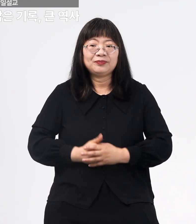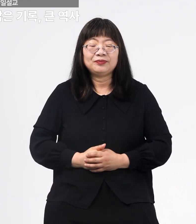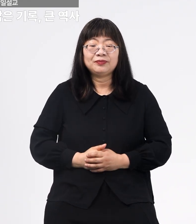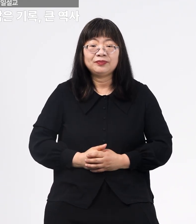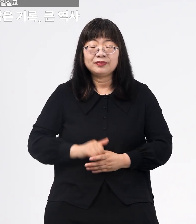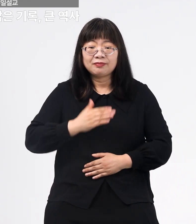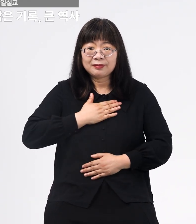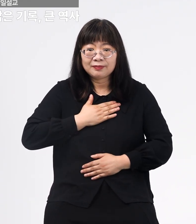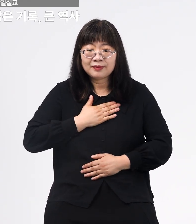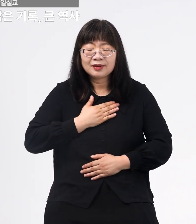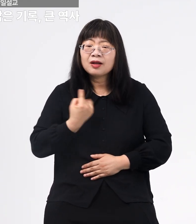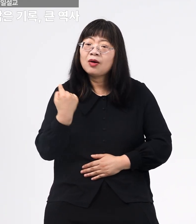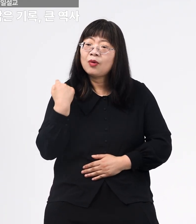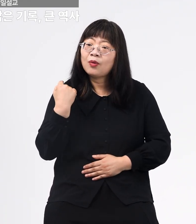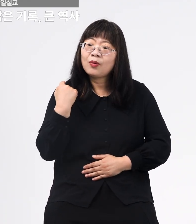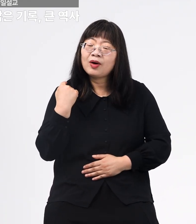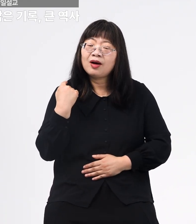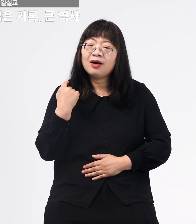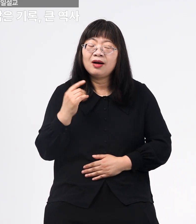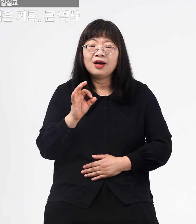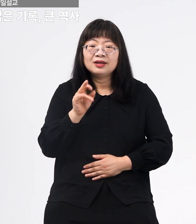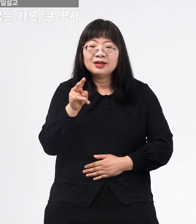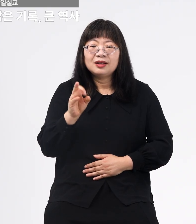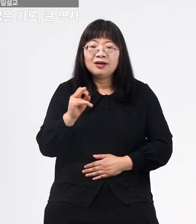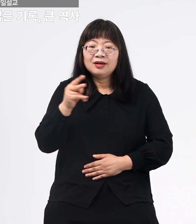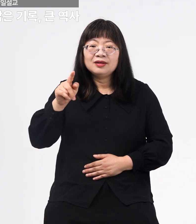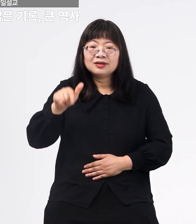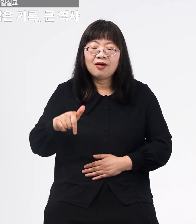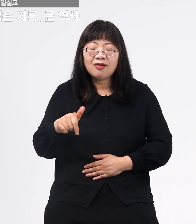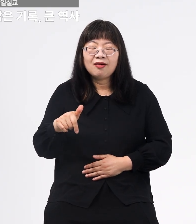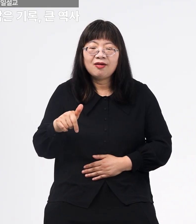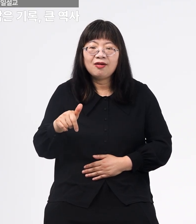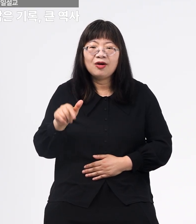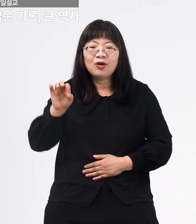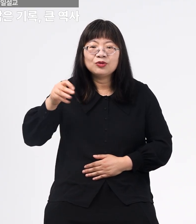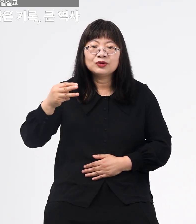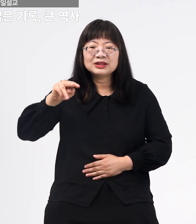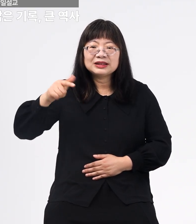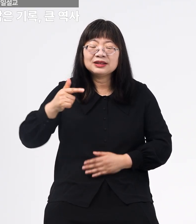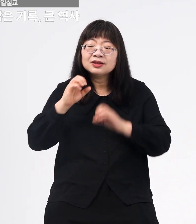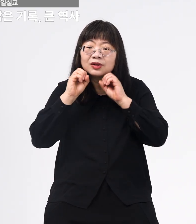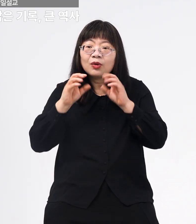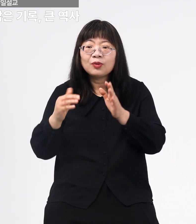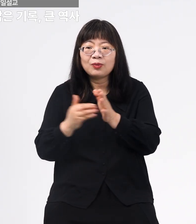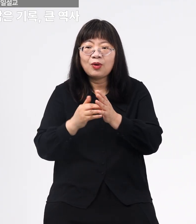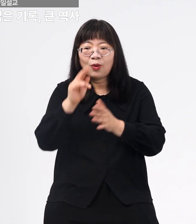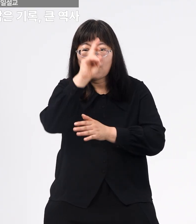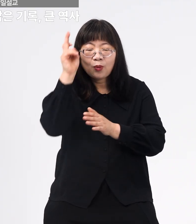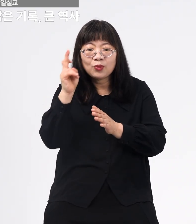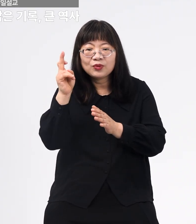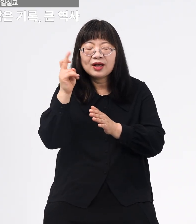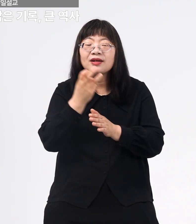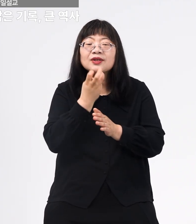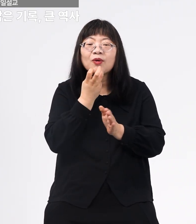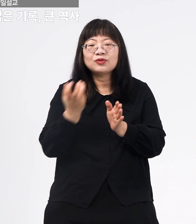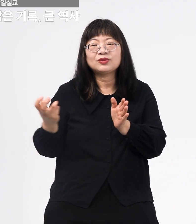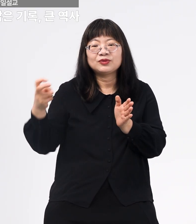제가 어제까지 이제 영덕 선교, 울진 선교를 마치고 오후에 도착을